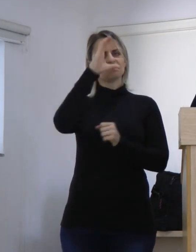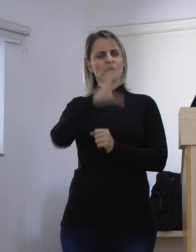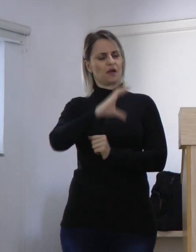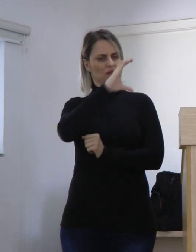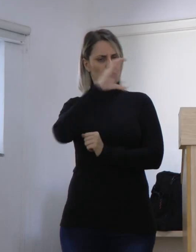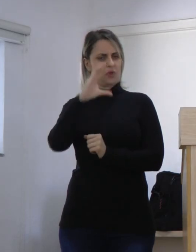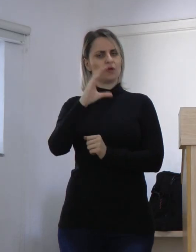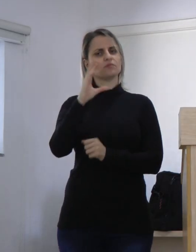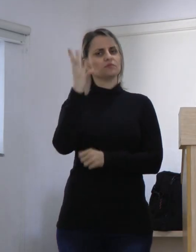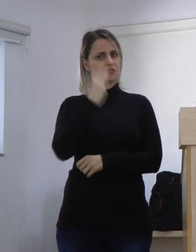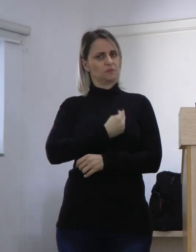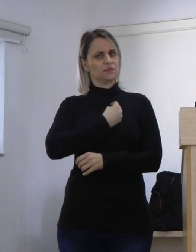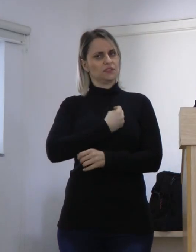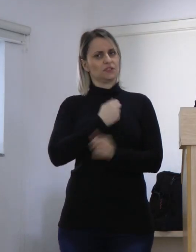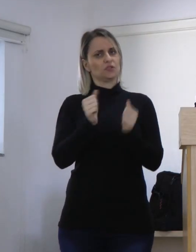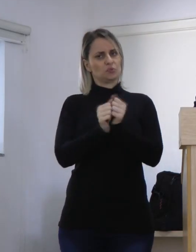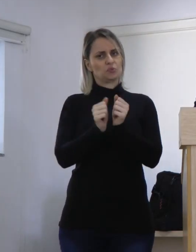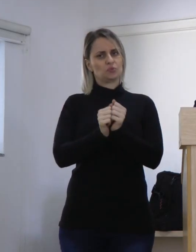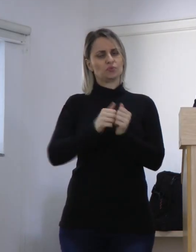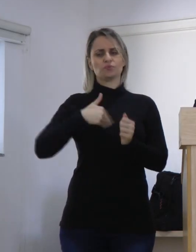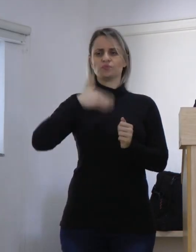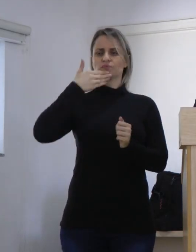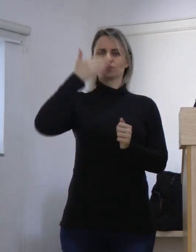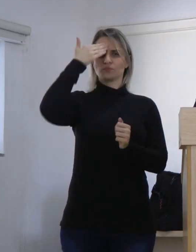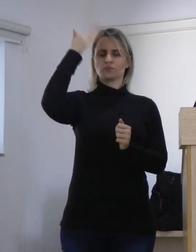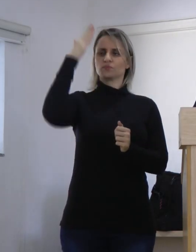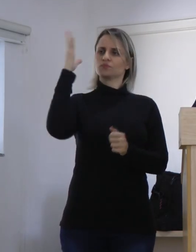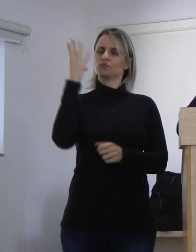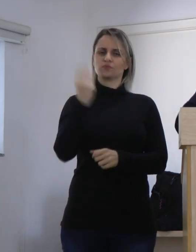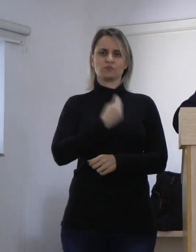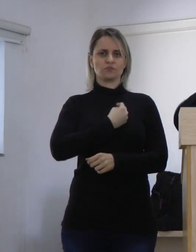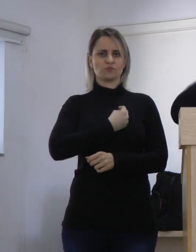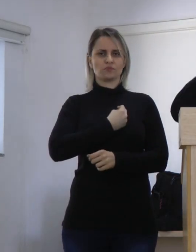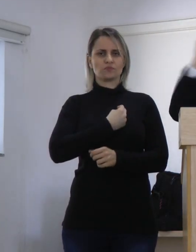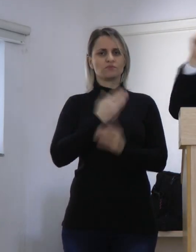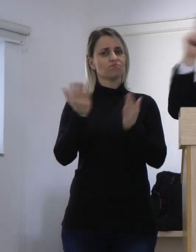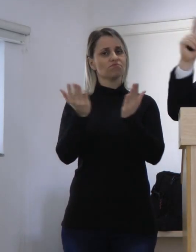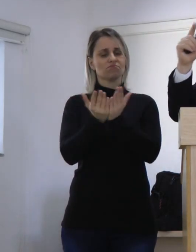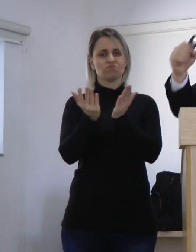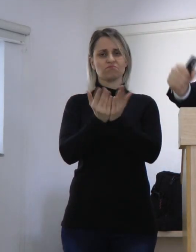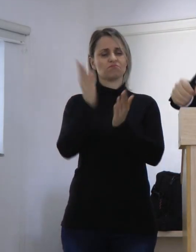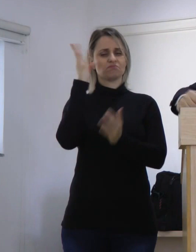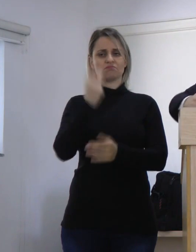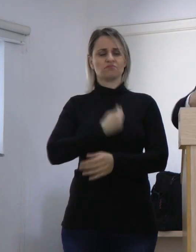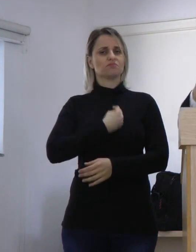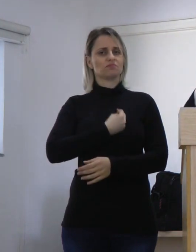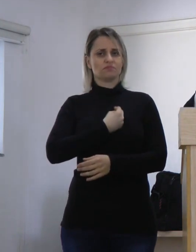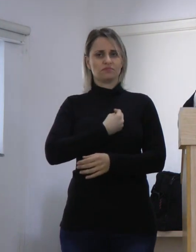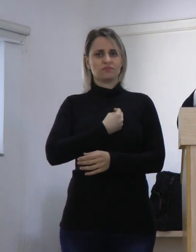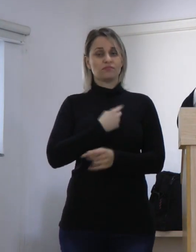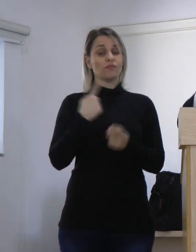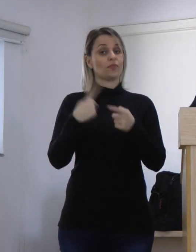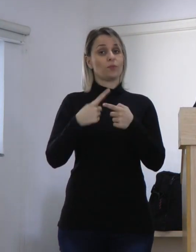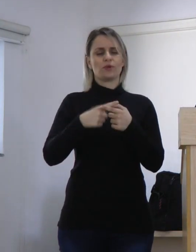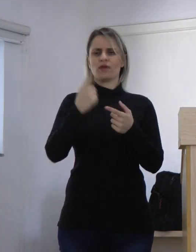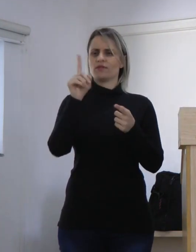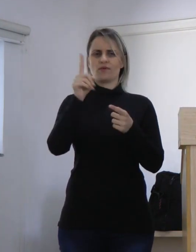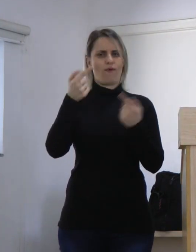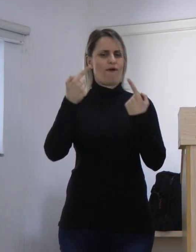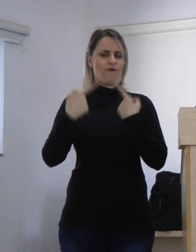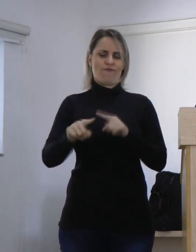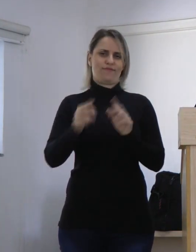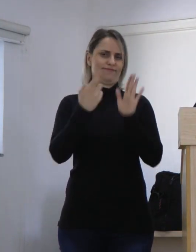protestantes, espíritas, muçulmanos, espíritas, porque o espiritismo não veio combater as religiões, mas